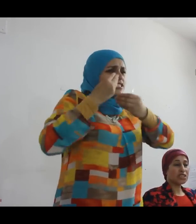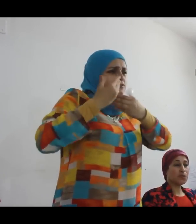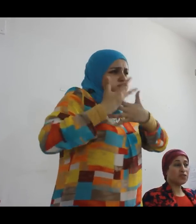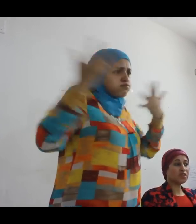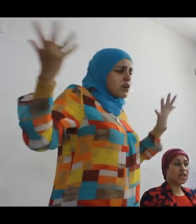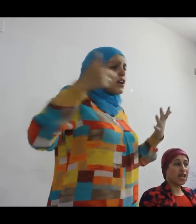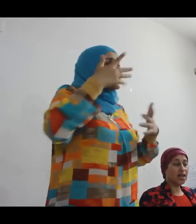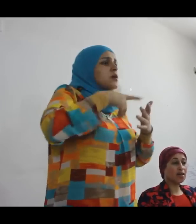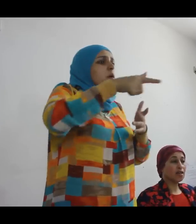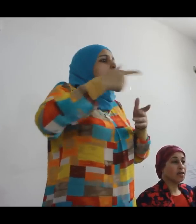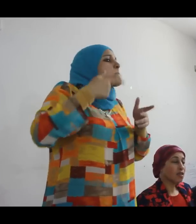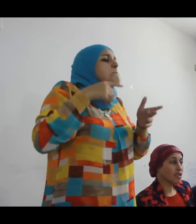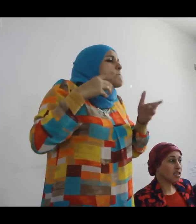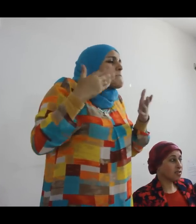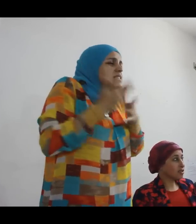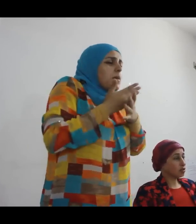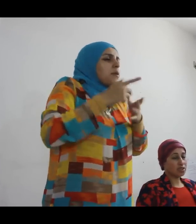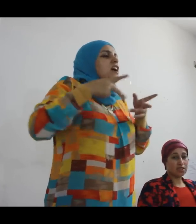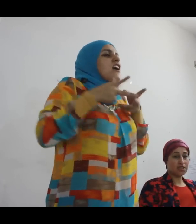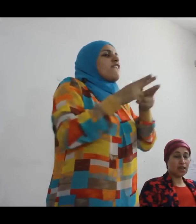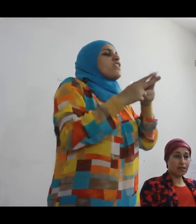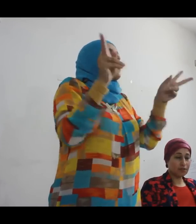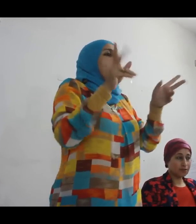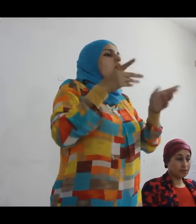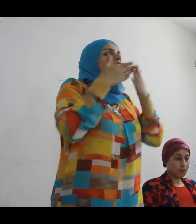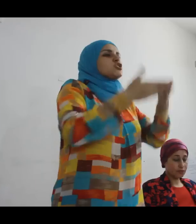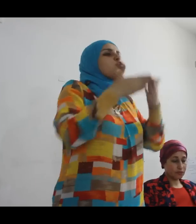بمناسبة افتتاح قناة السويس الجديدة